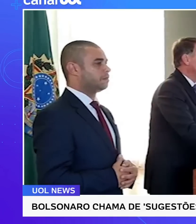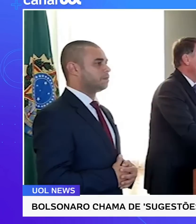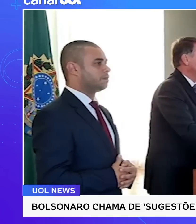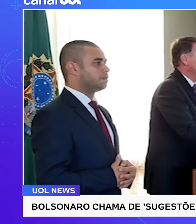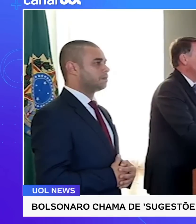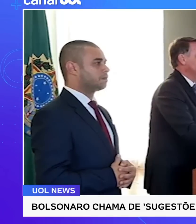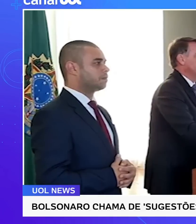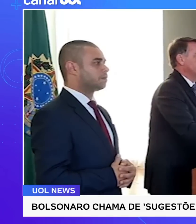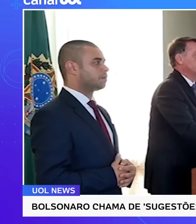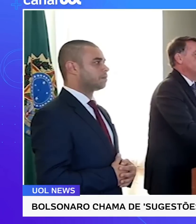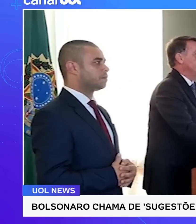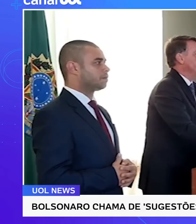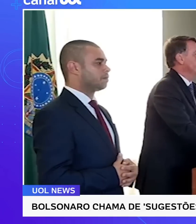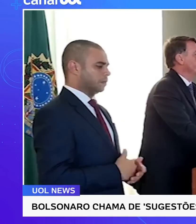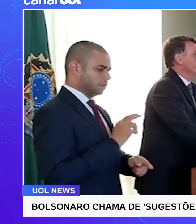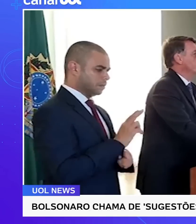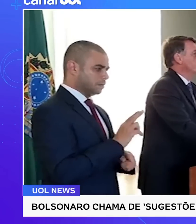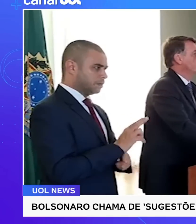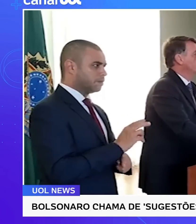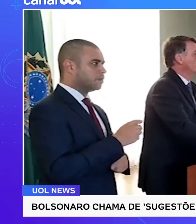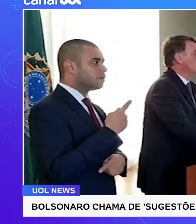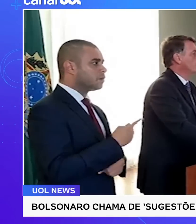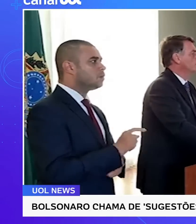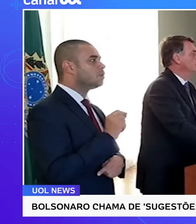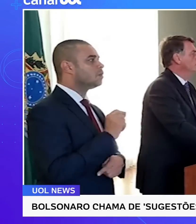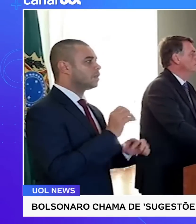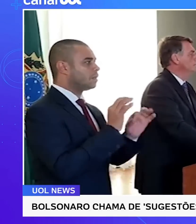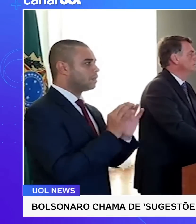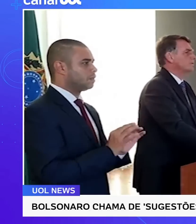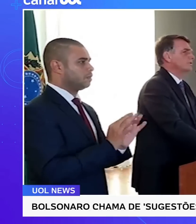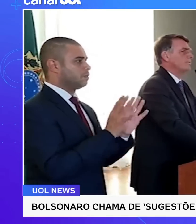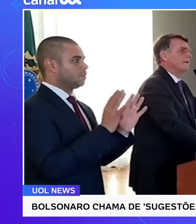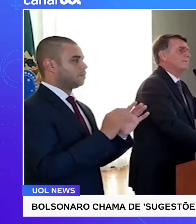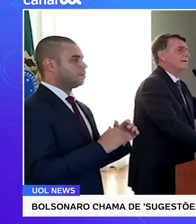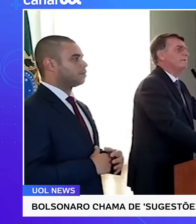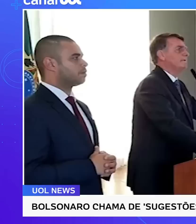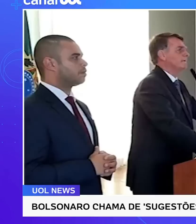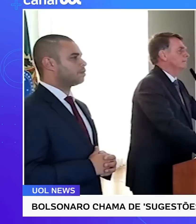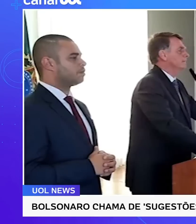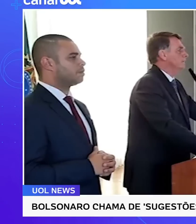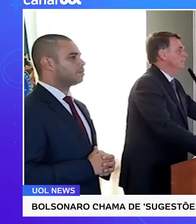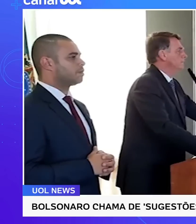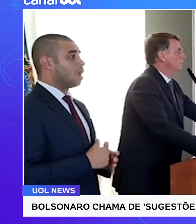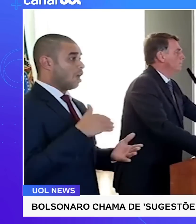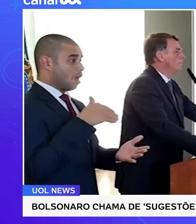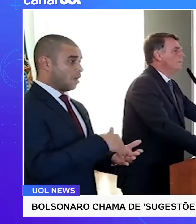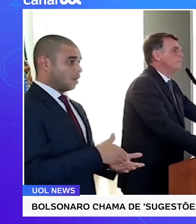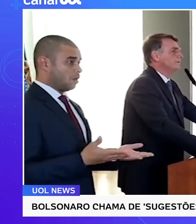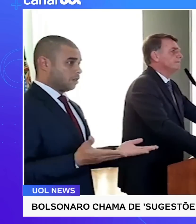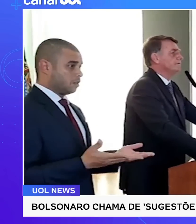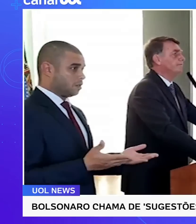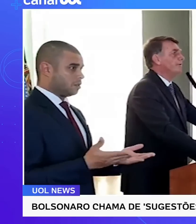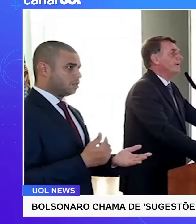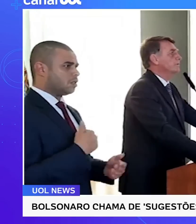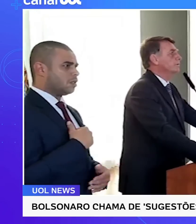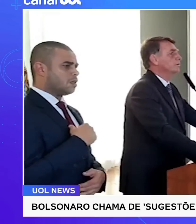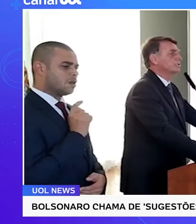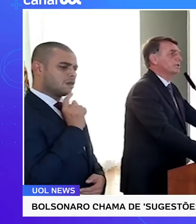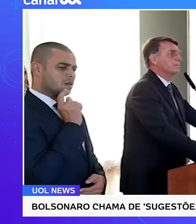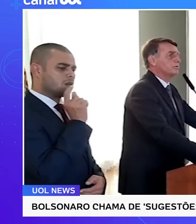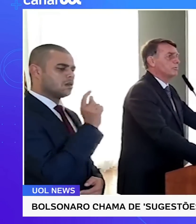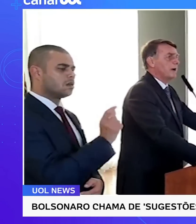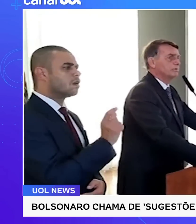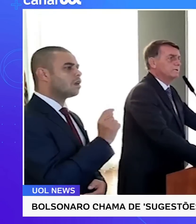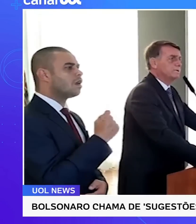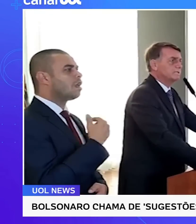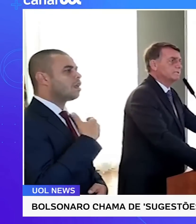né alesp seção de julgamento vai ser retomada amanhã às 7 da noite tem uma expectativa aí que ela seja prolongada pelo menos até 11 da noite